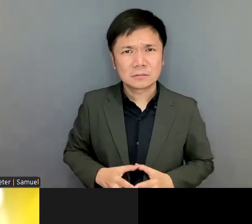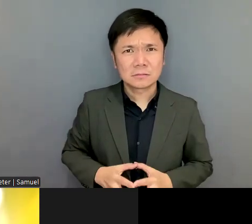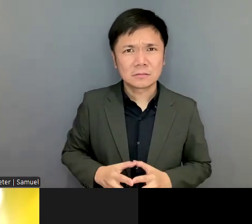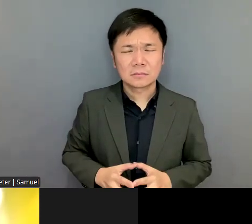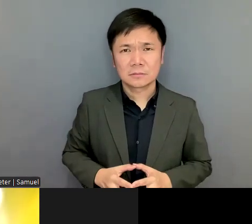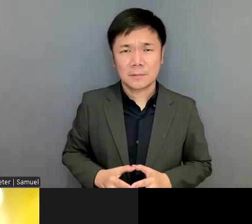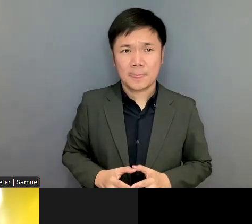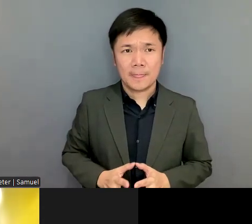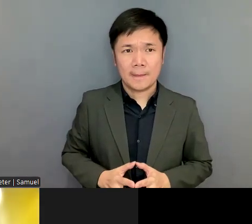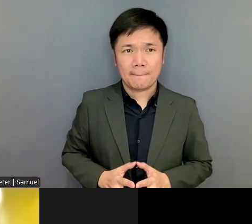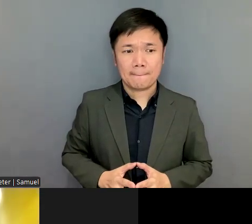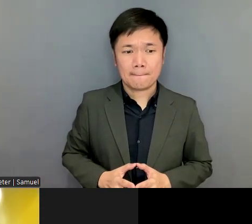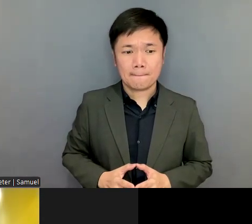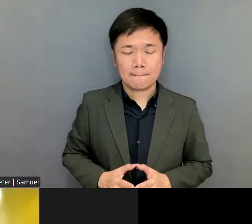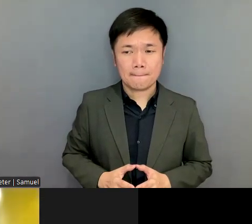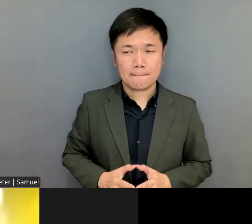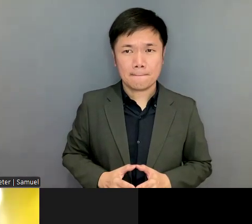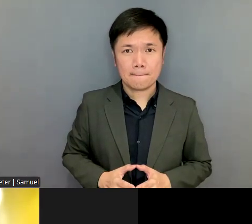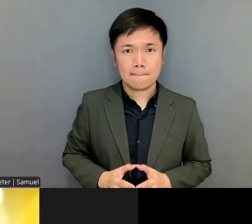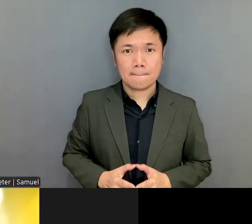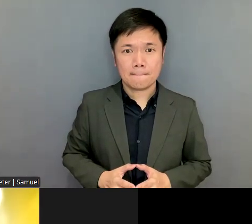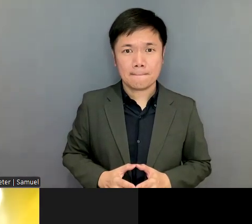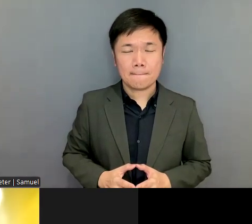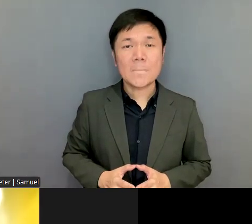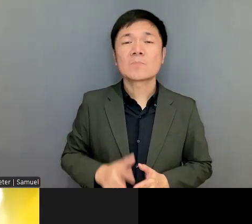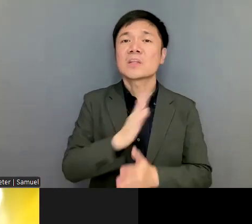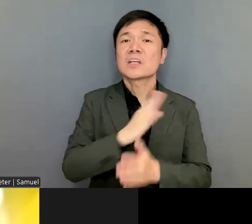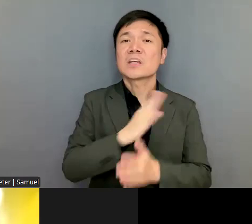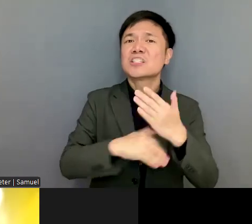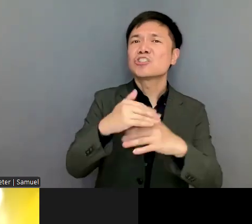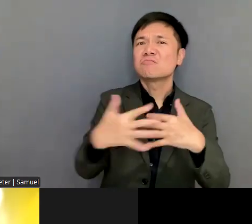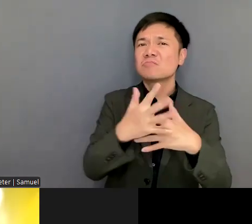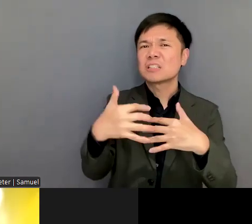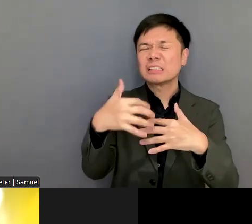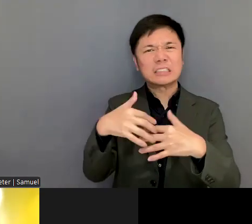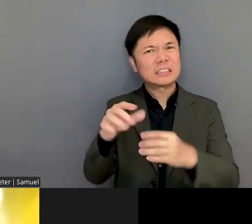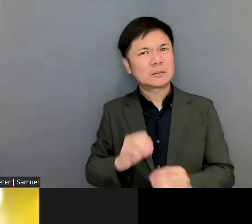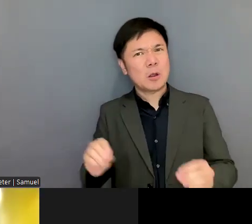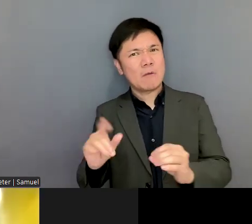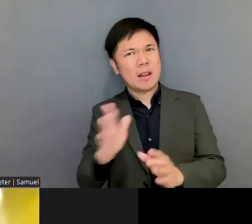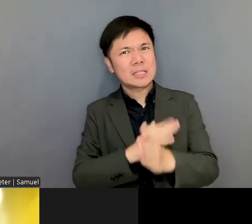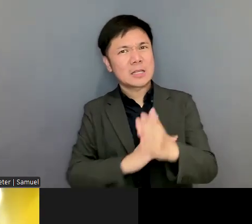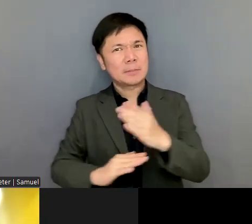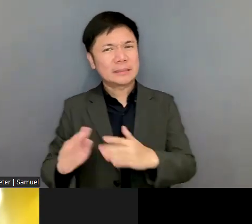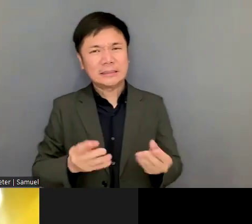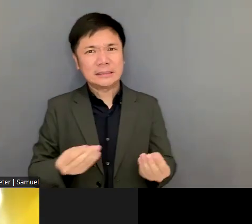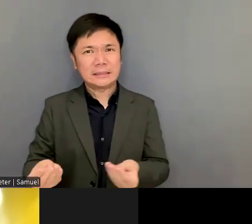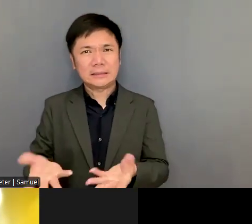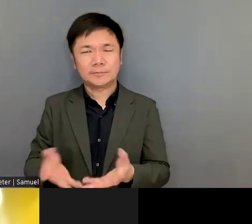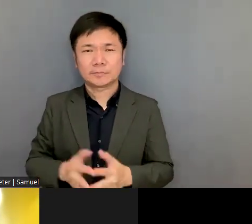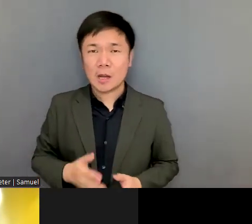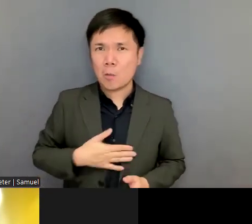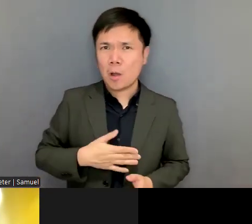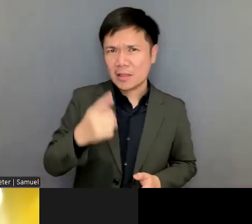niñas to indígenas con in, discapacidad. indigenous Me parece girls que and estos son women with disabilities. los puntos que a mí me To gustaría my mind, these